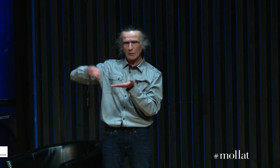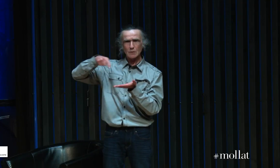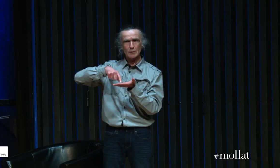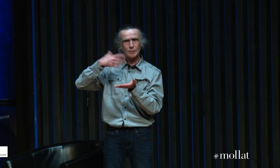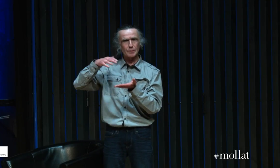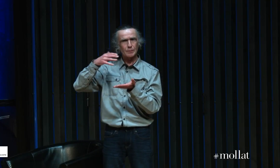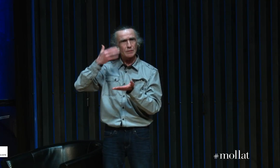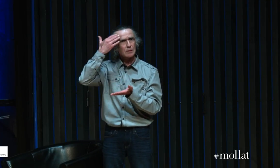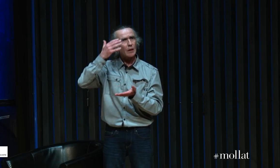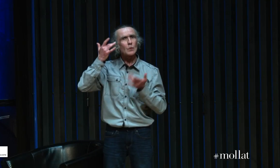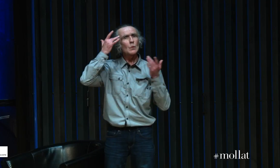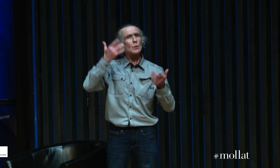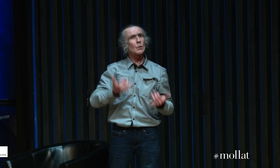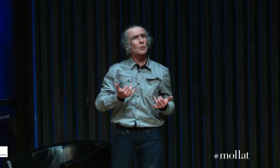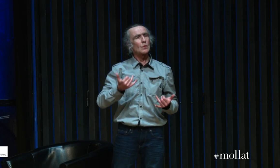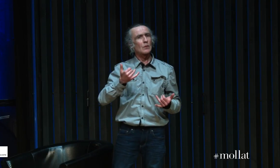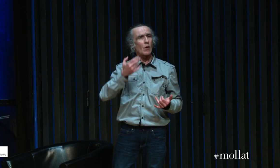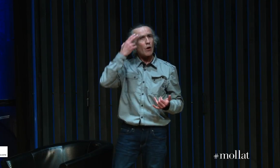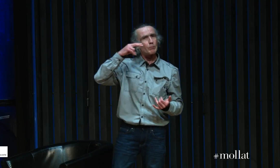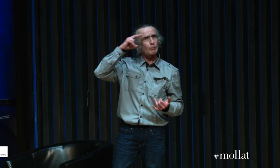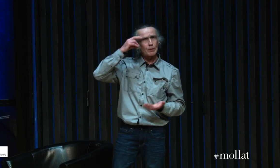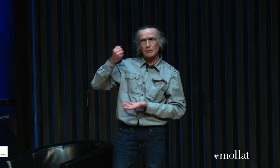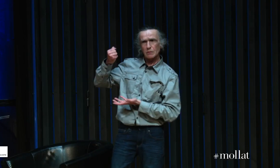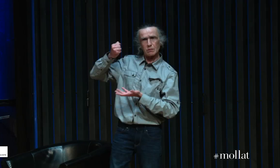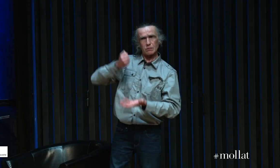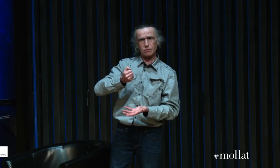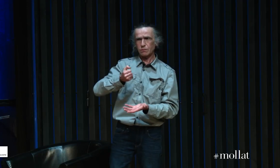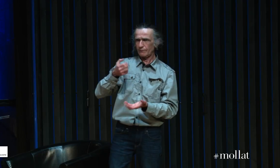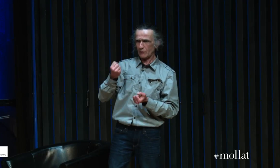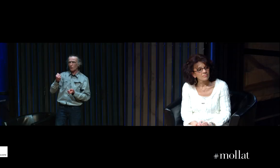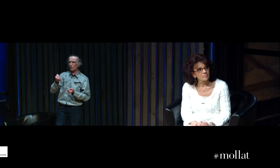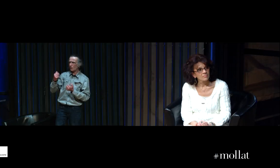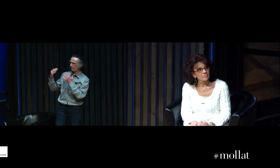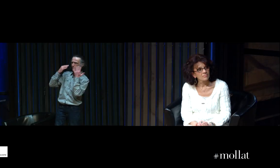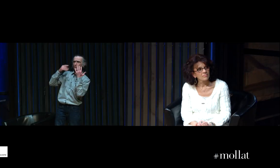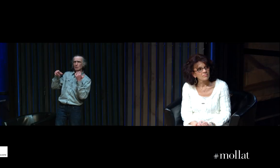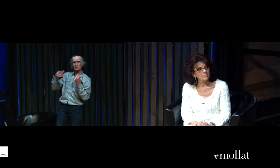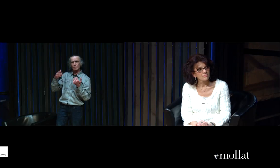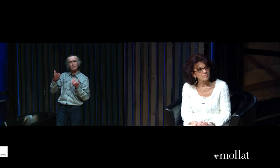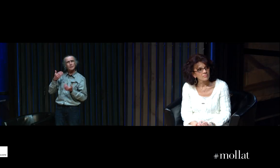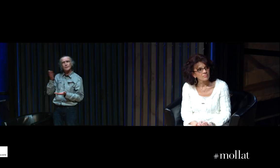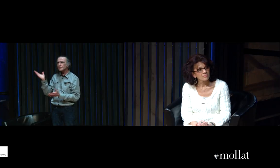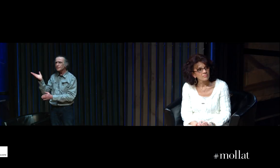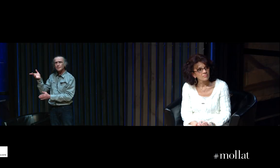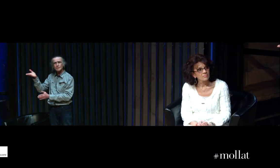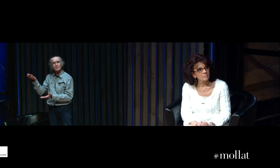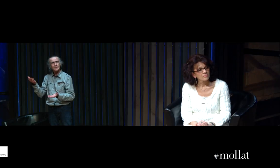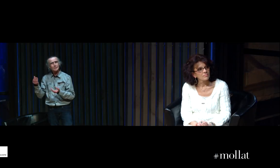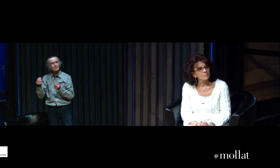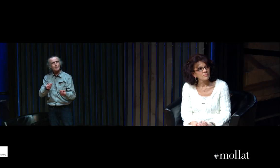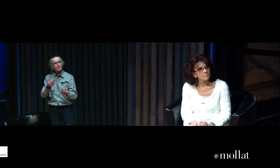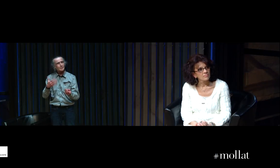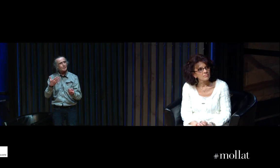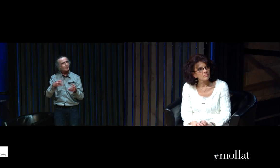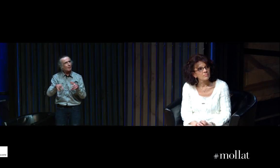c'est-à-dire des singes. Voilà, ça, c'est des traces qu'on peut voir aussi dans la littérature philosophique de l'époque. Je pense que ça laisse des